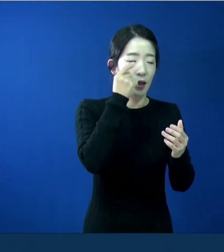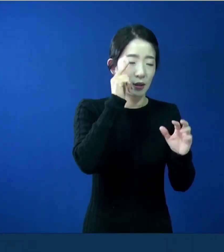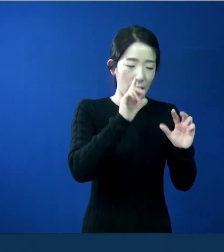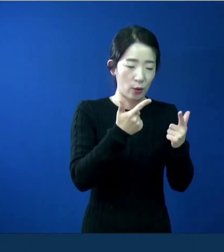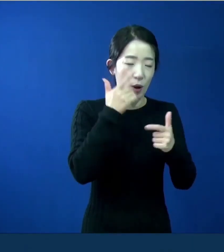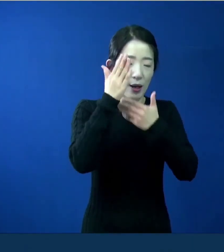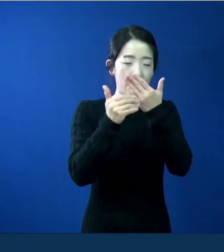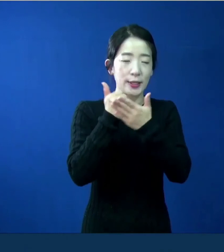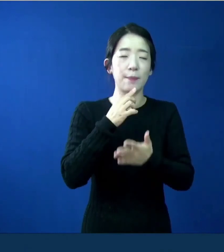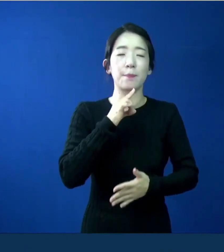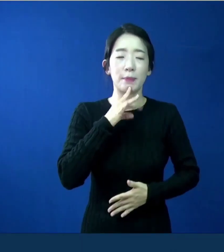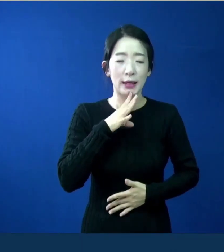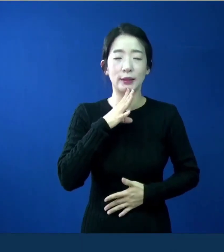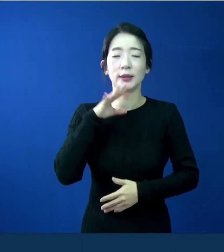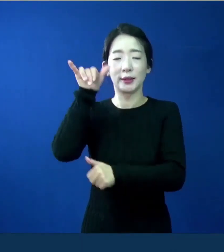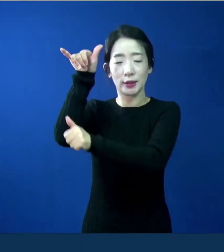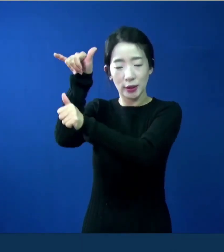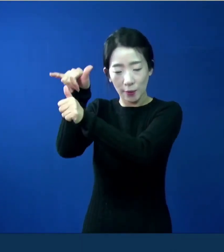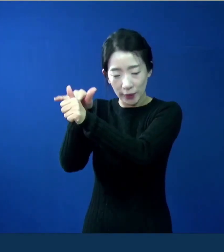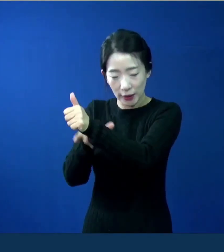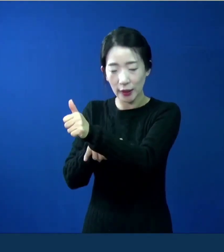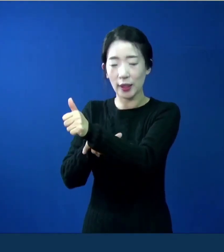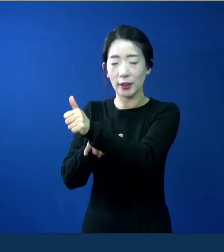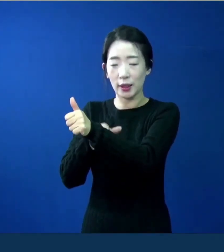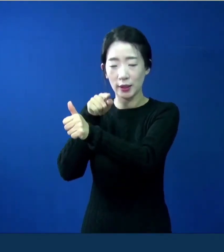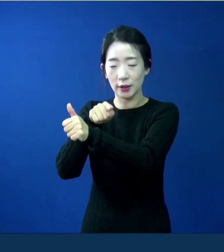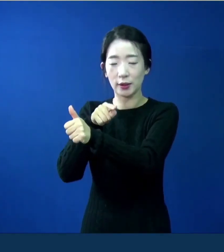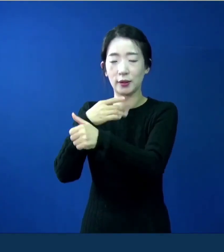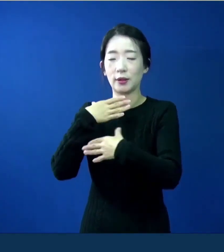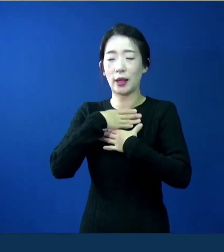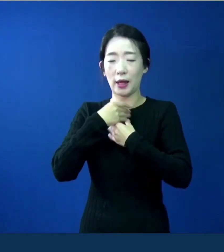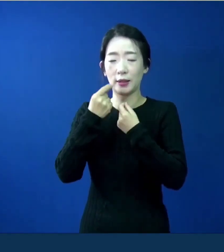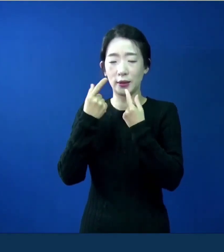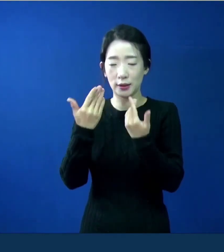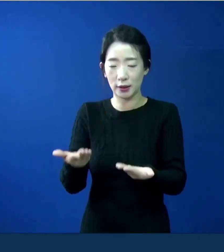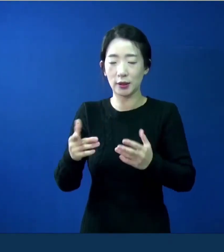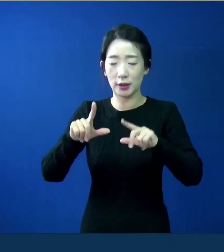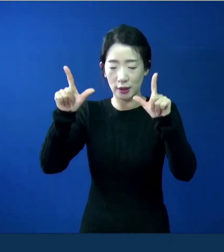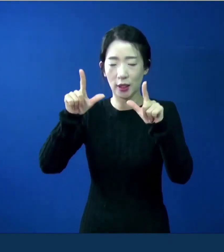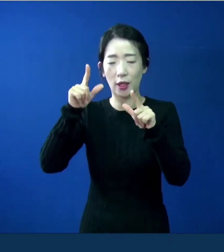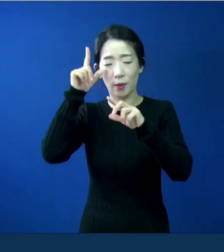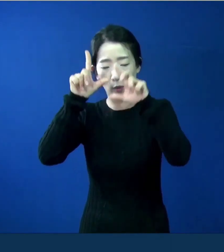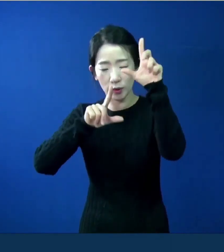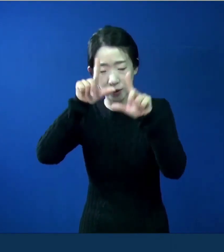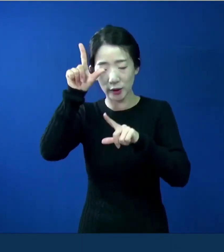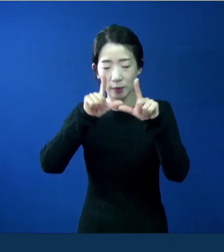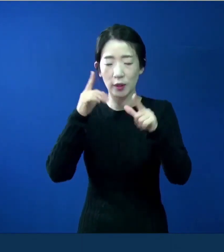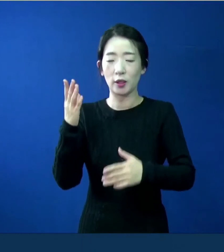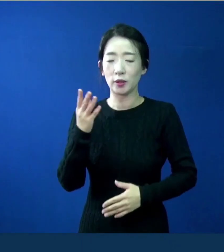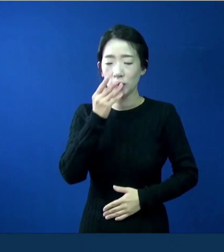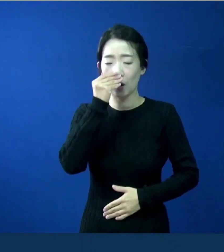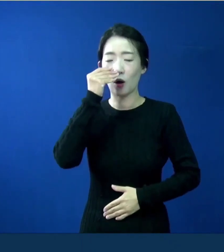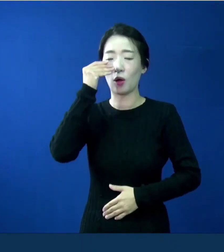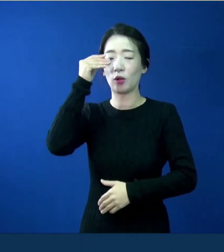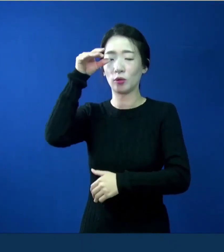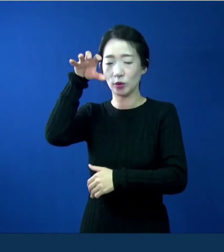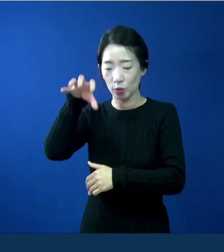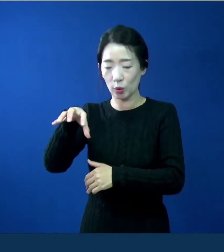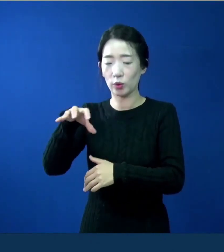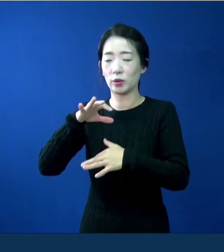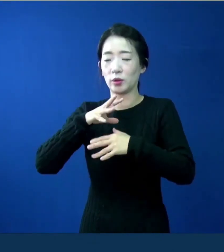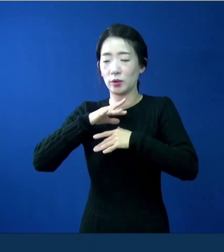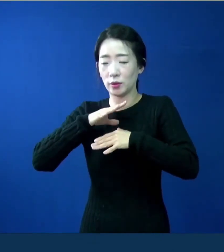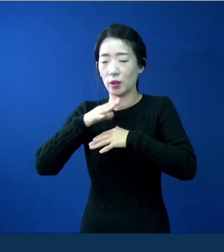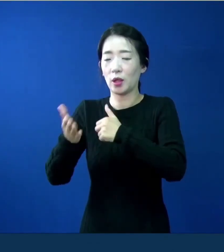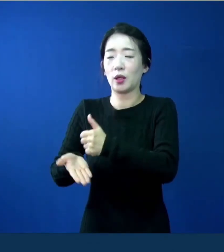그런 의지로 지켰던 안식일의 모습과 성소에 대한 경외함이 우리와 우리 다음 세대에 잘 전달되게